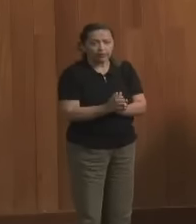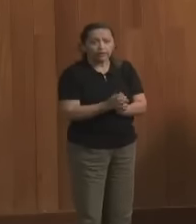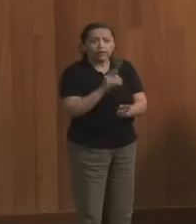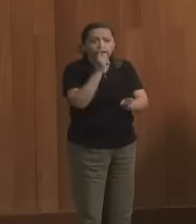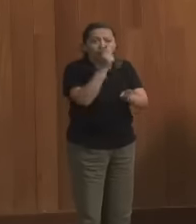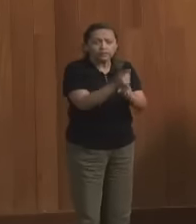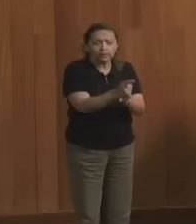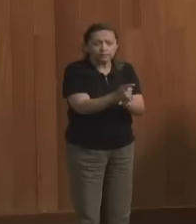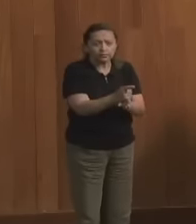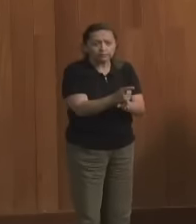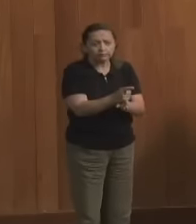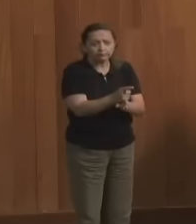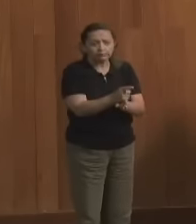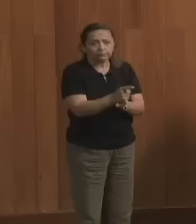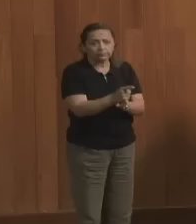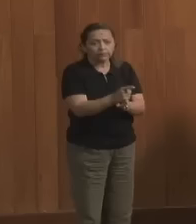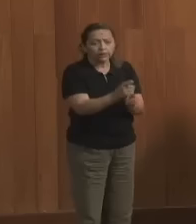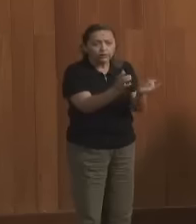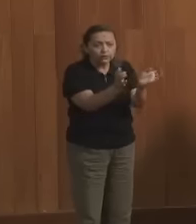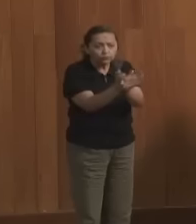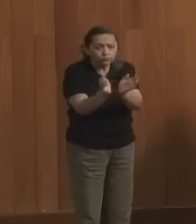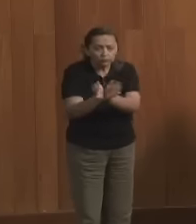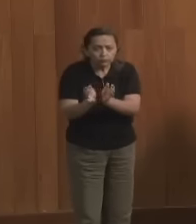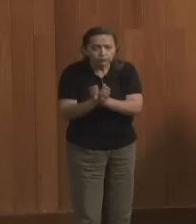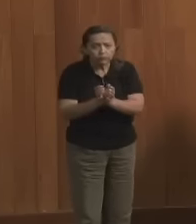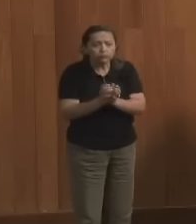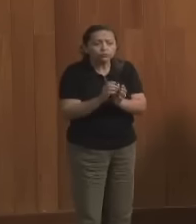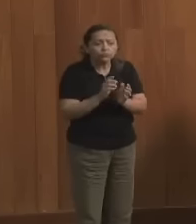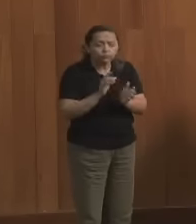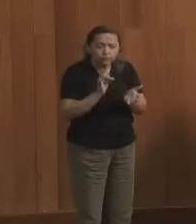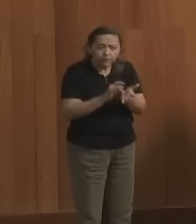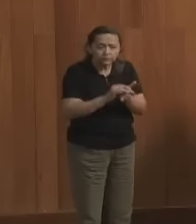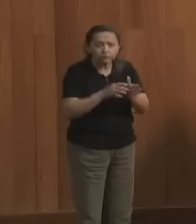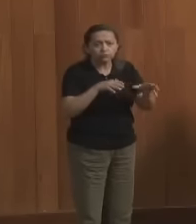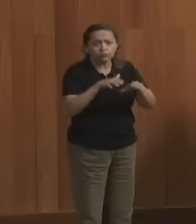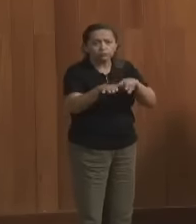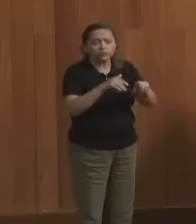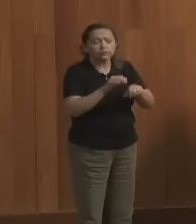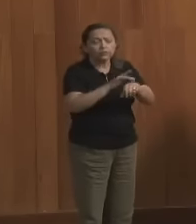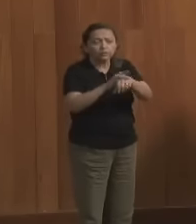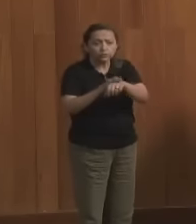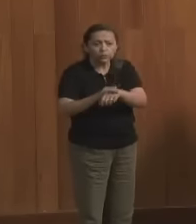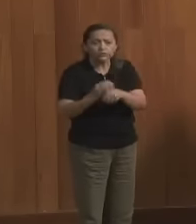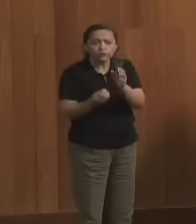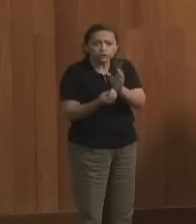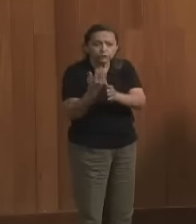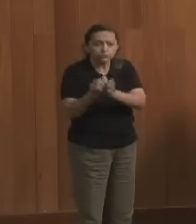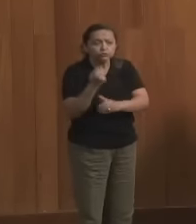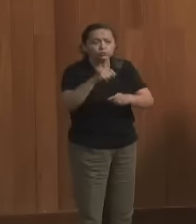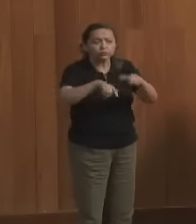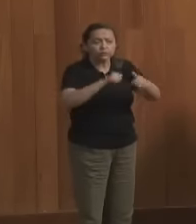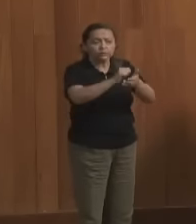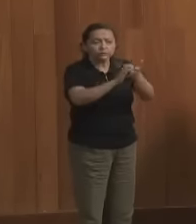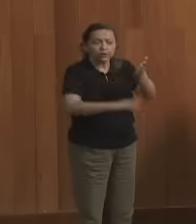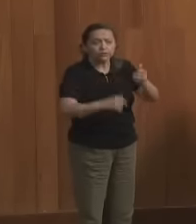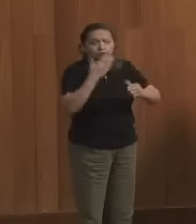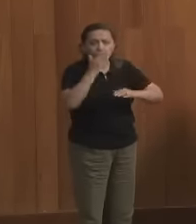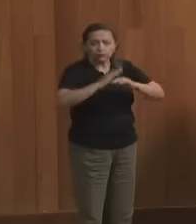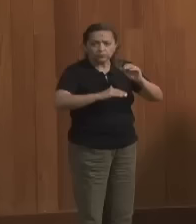Identificar, em conjunto com tais movimentos, as doenças decorrentes da atividade